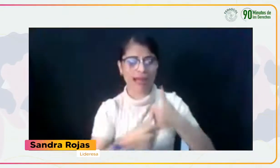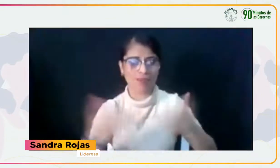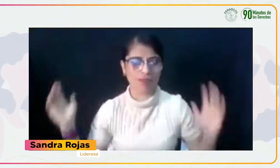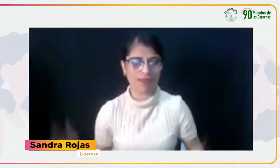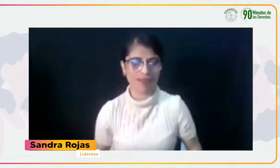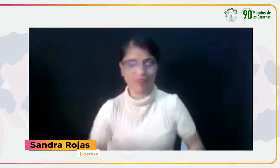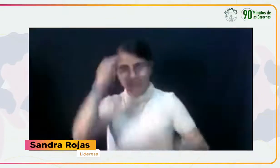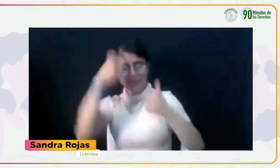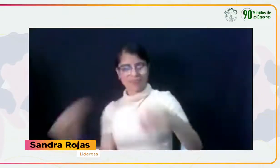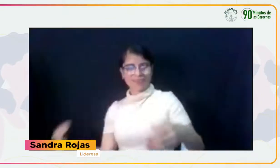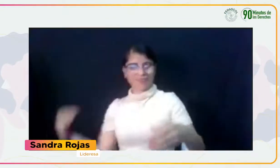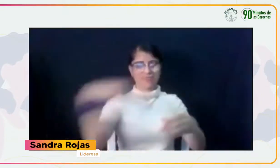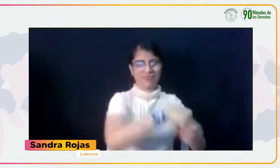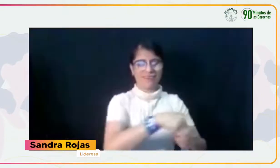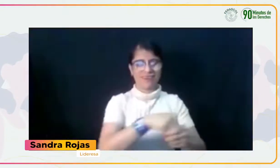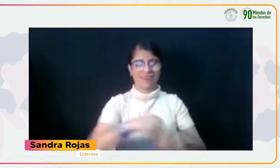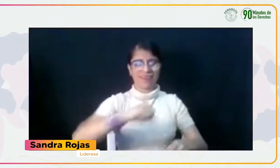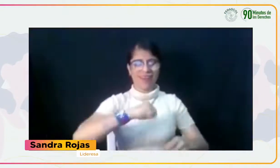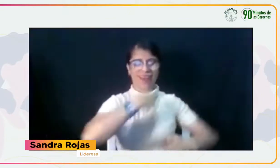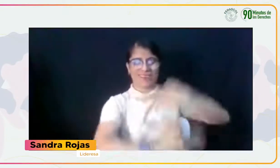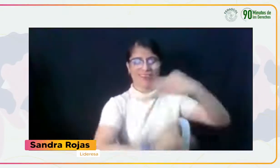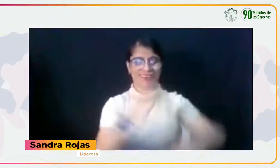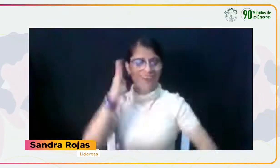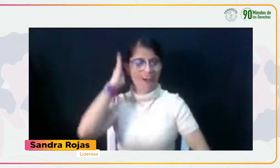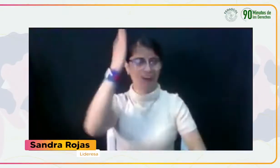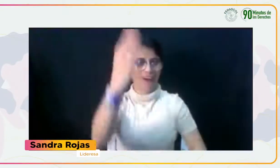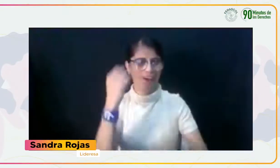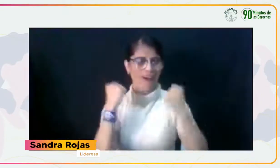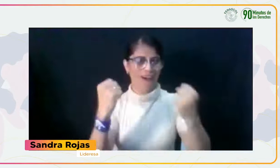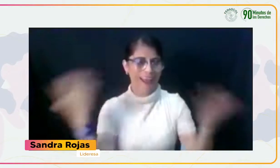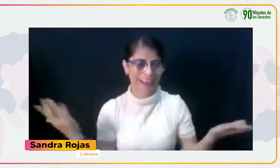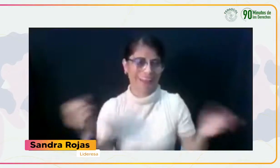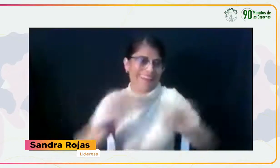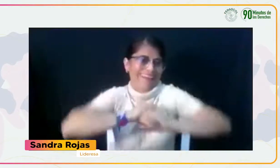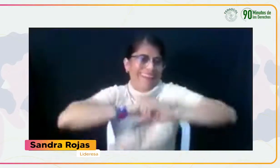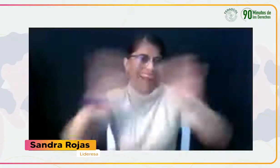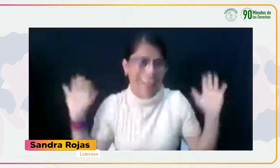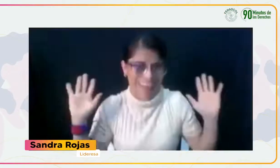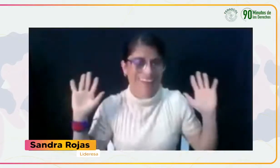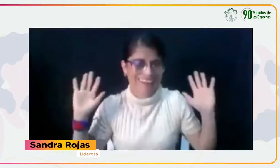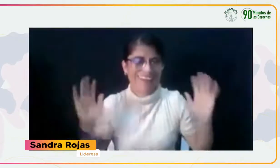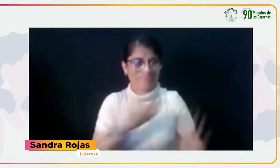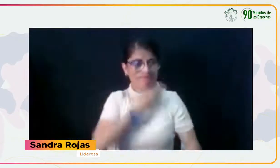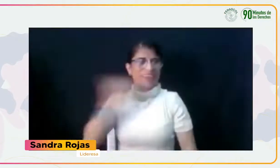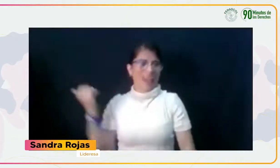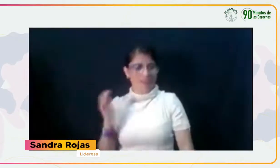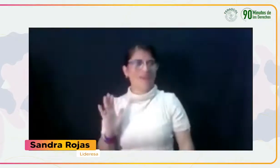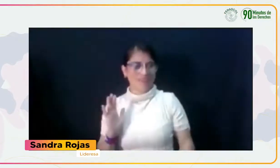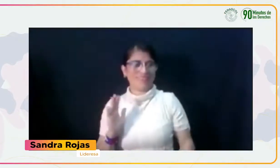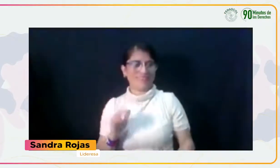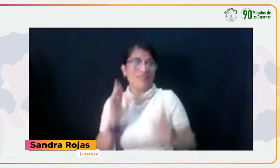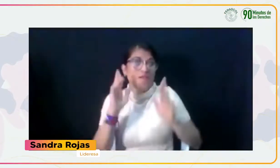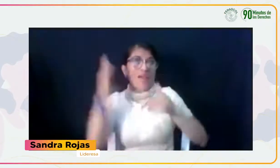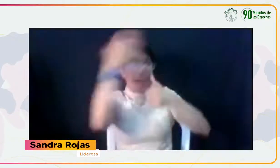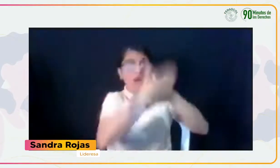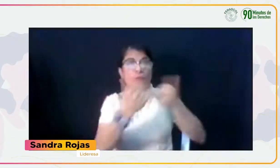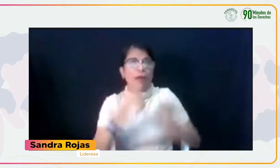de la izquierda y de la derecha, pues entonces también, por ejemplo, que podamos estar en esos espacios. O sea, la idea es que podamos